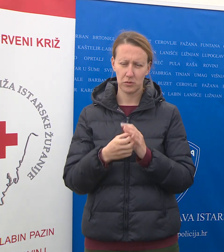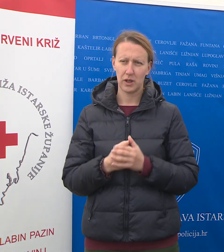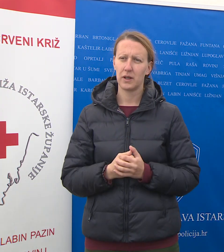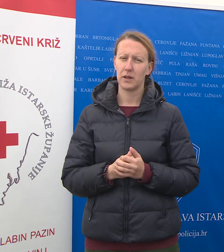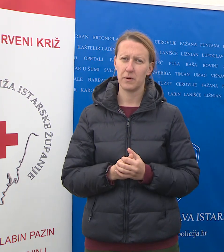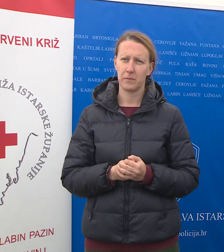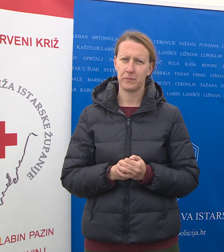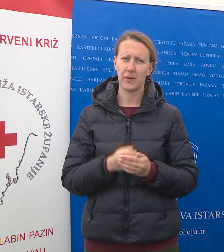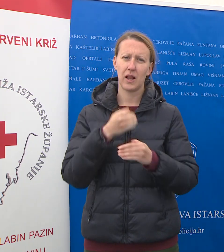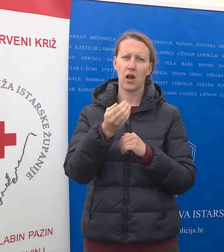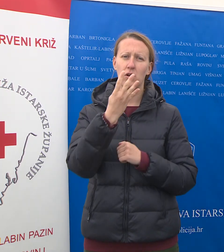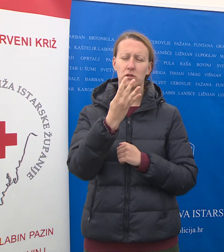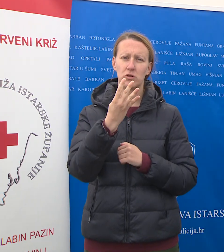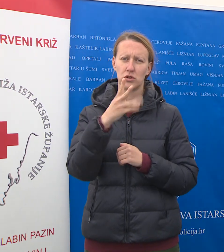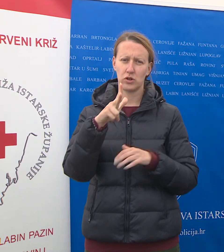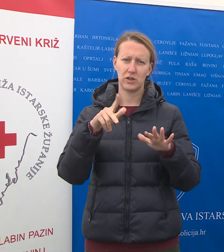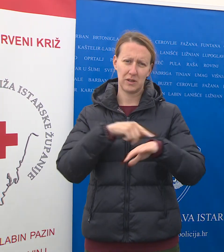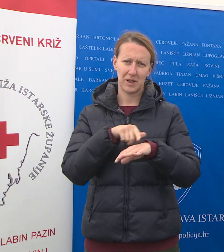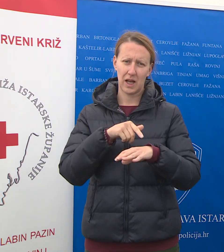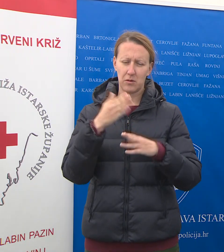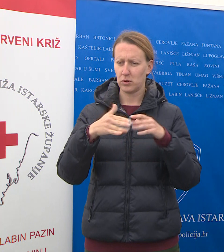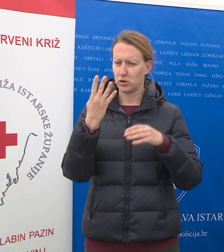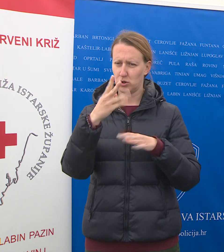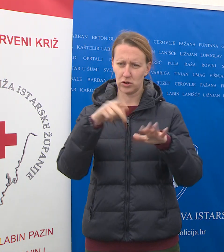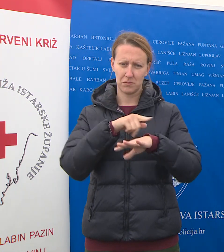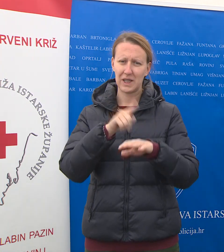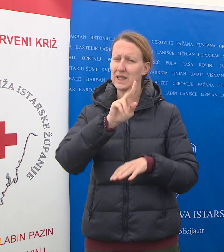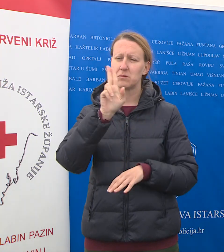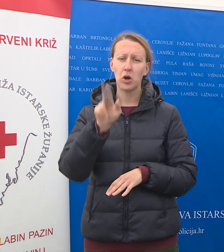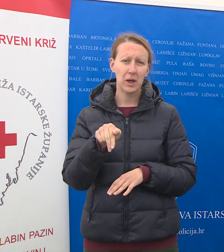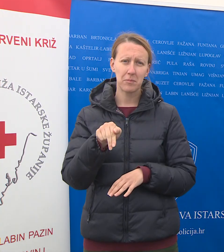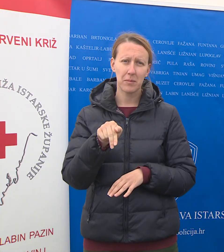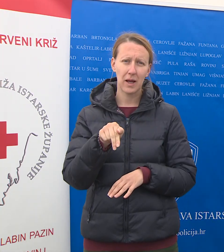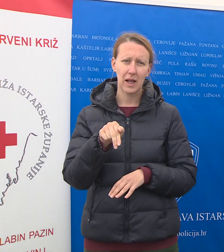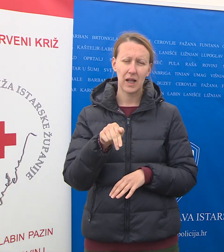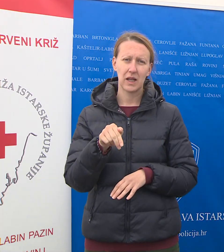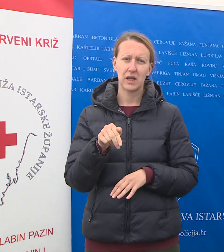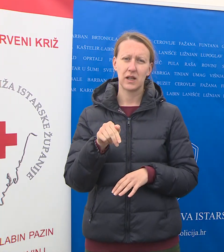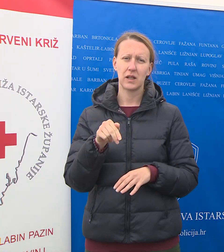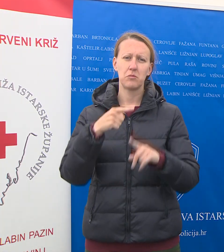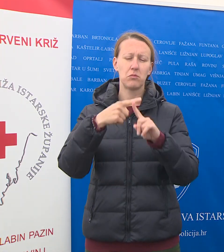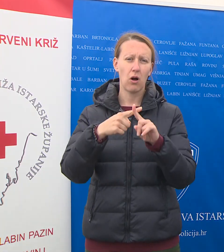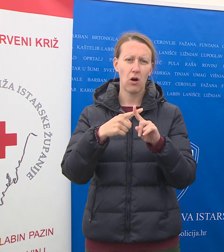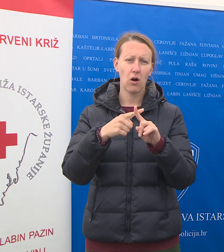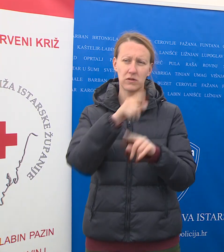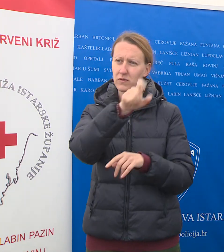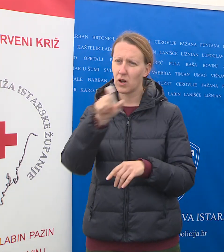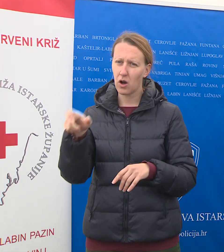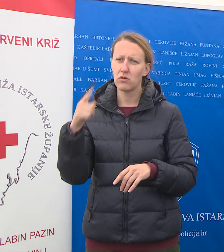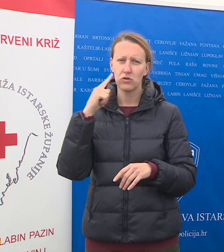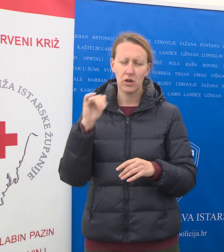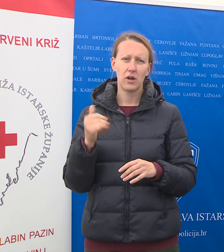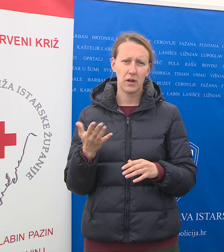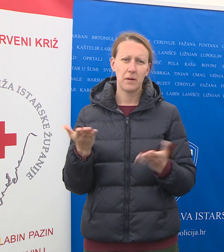evo, nakon 48 sati, zadnjih 48 sati nismo imali COVID pozitivnu osobu, što